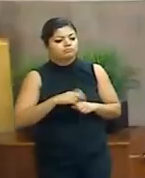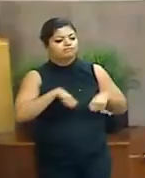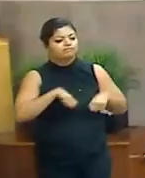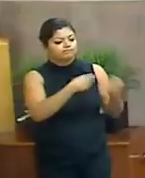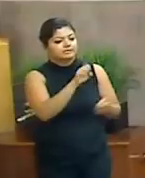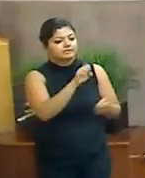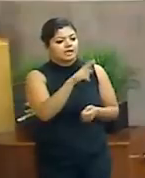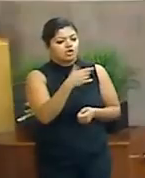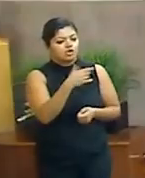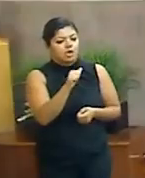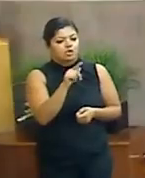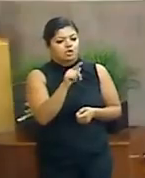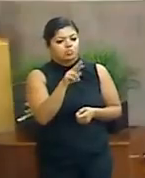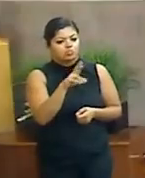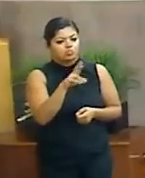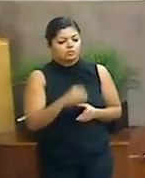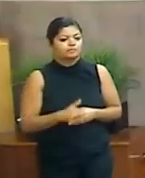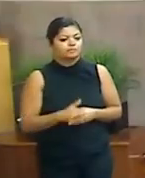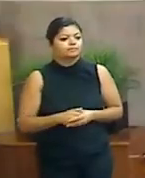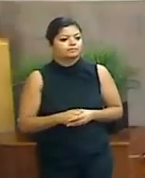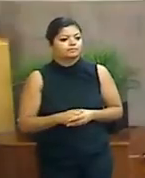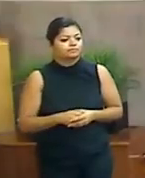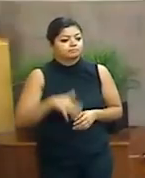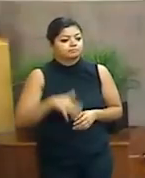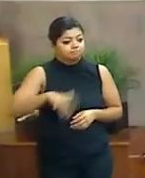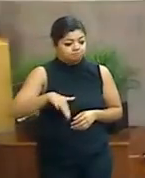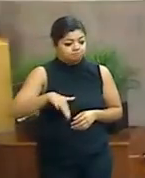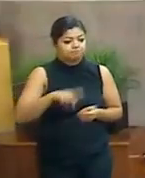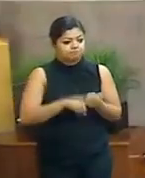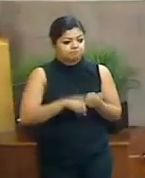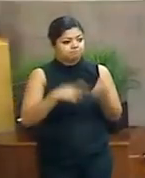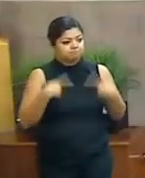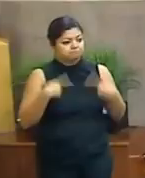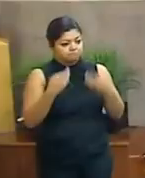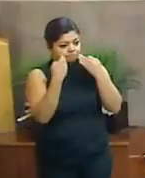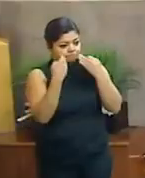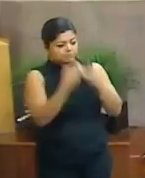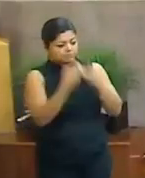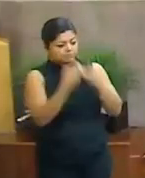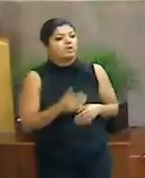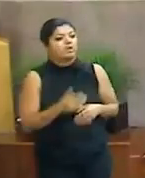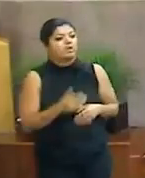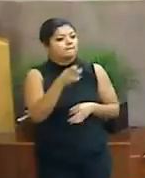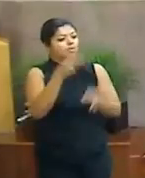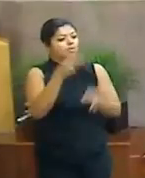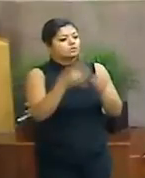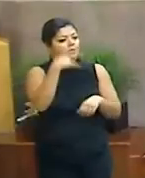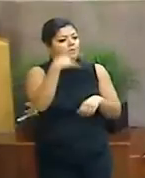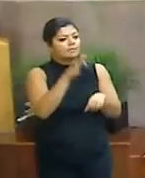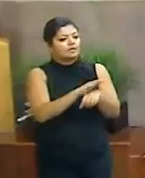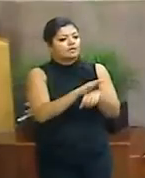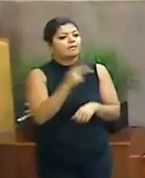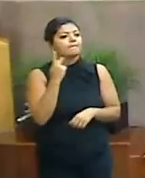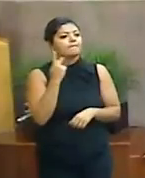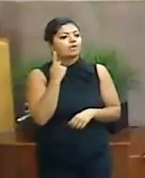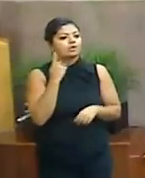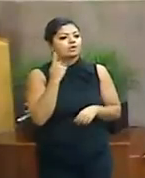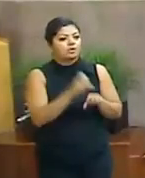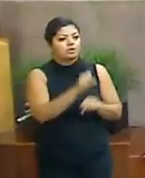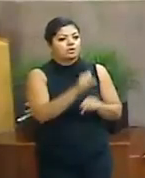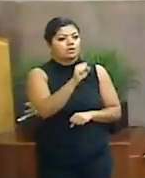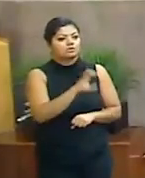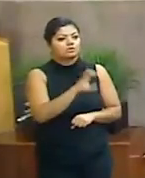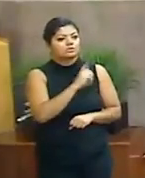magistrado el cp arturo guerrero de cómo se manda al rey con la venia del pleno comienzo con la protección de los derechos político-electorales